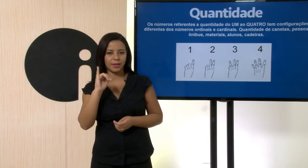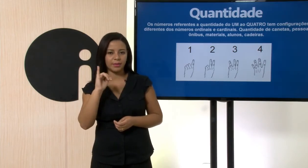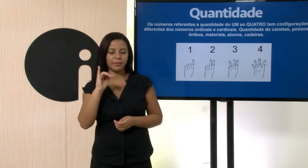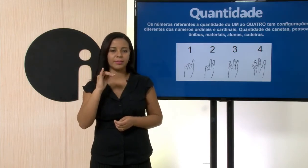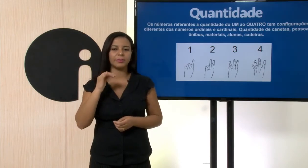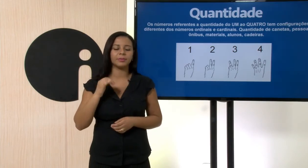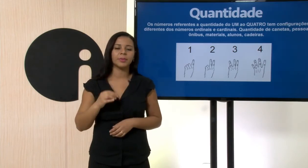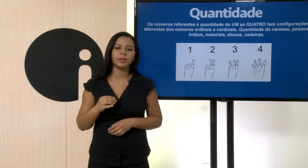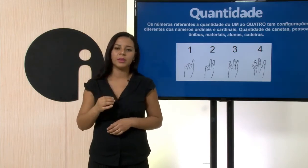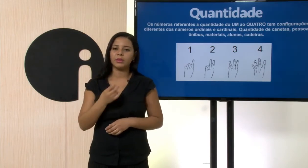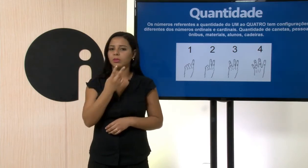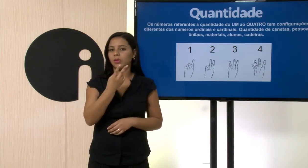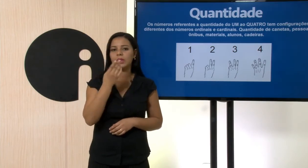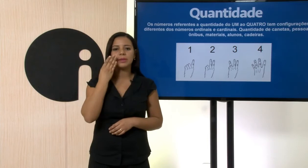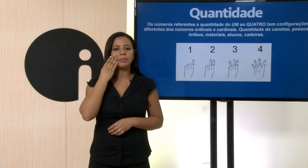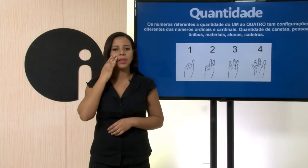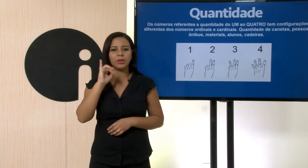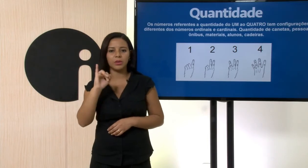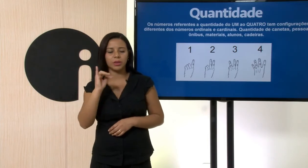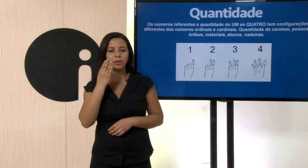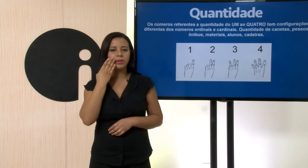BI. 2 bilhões.